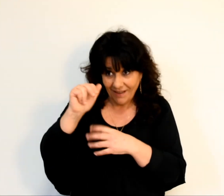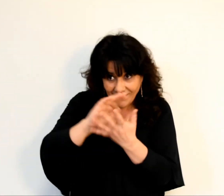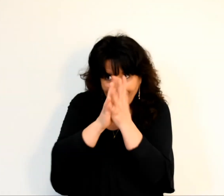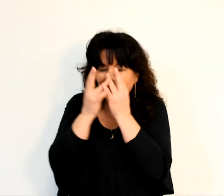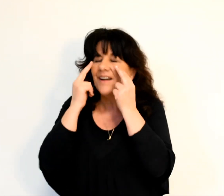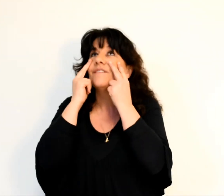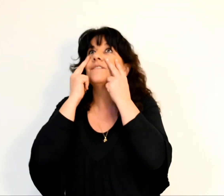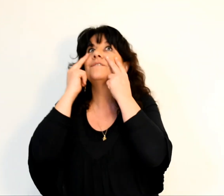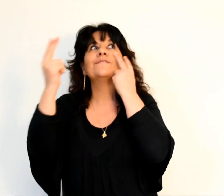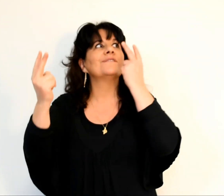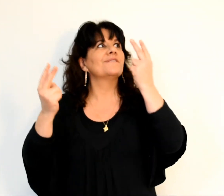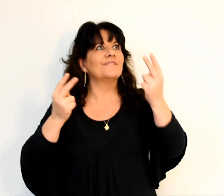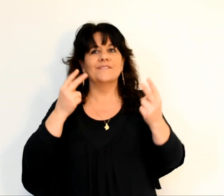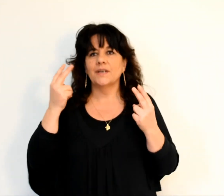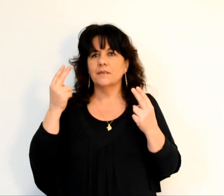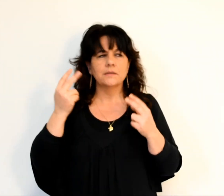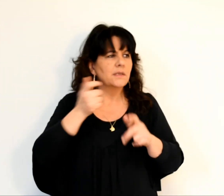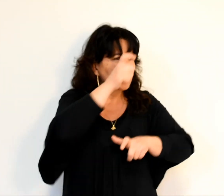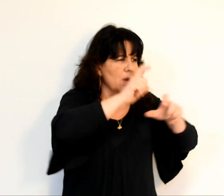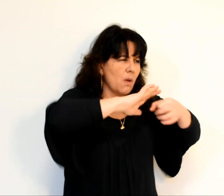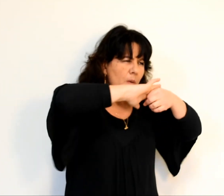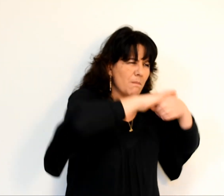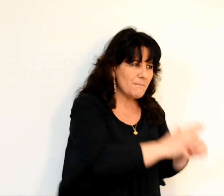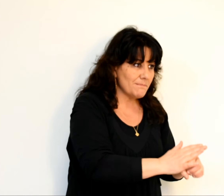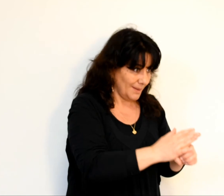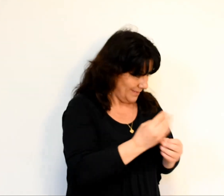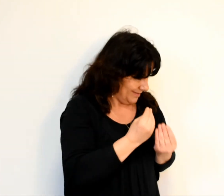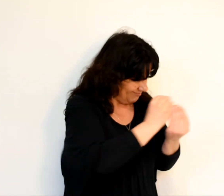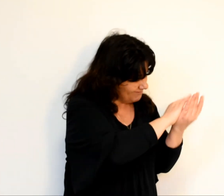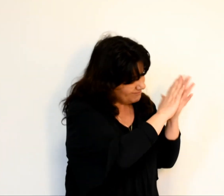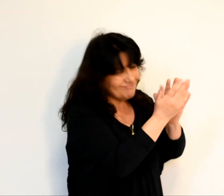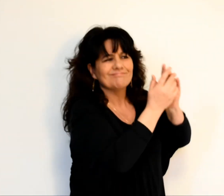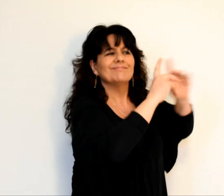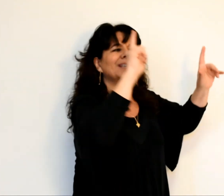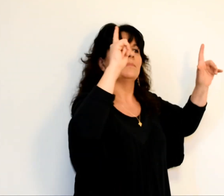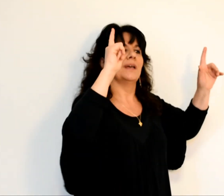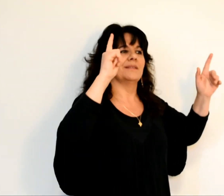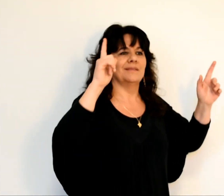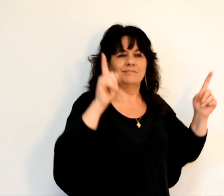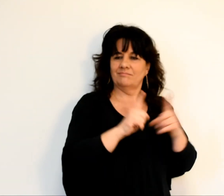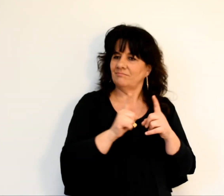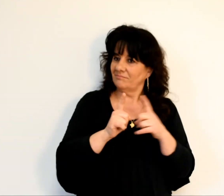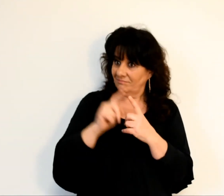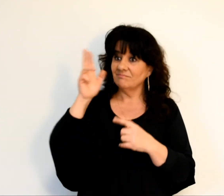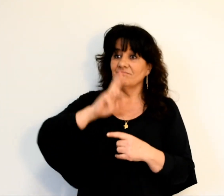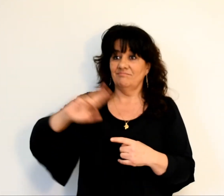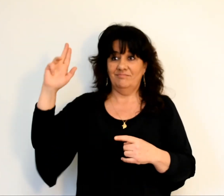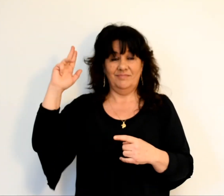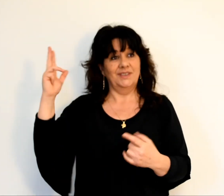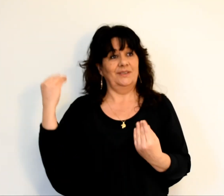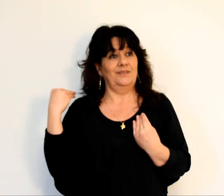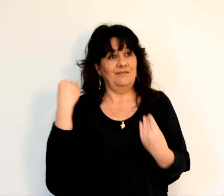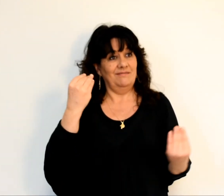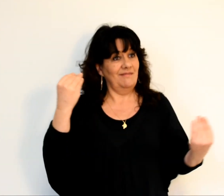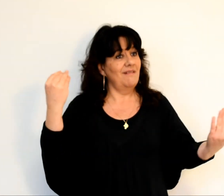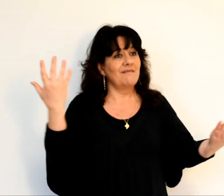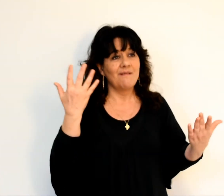les opprimés, annoncer une année favorable accordée par le Seigneur. »